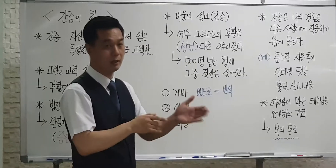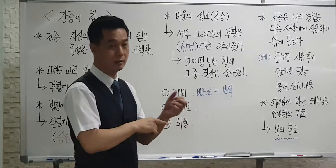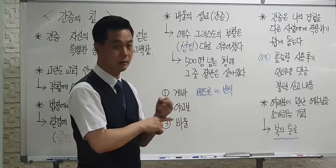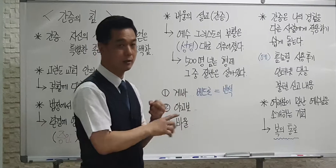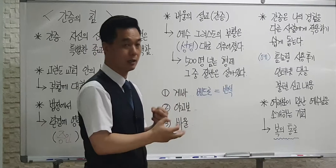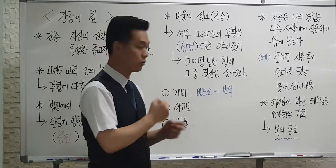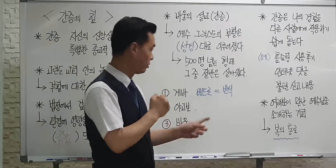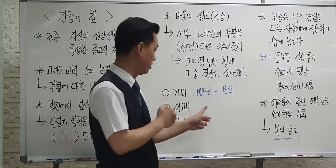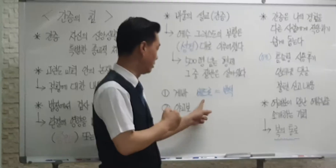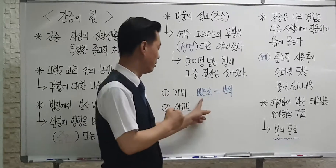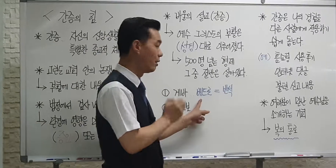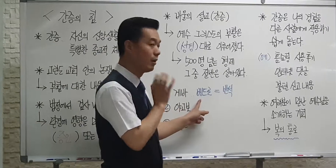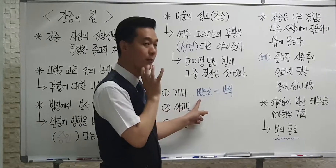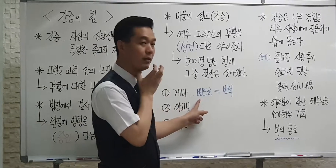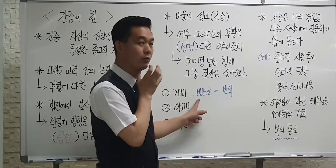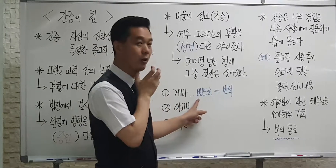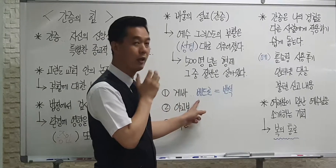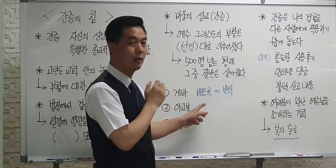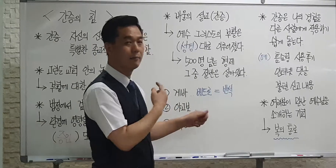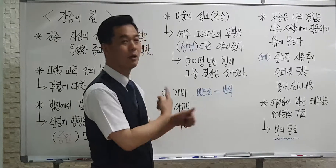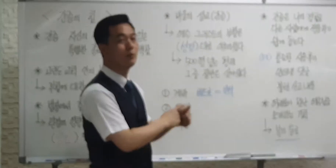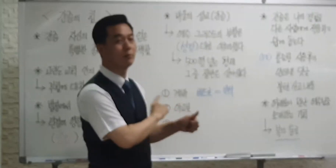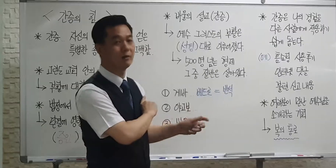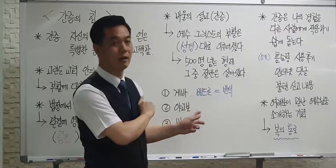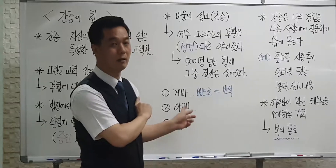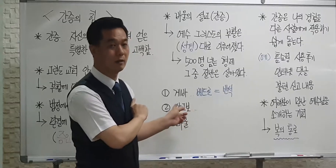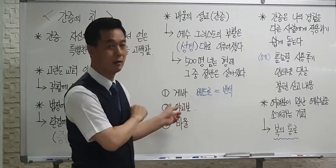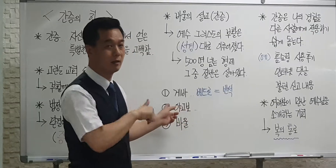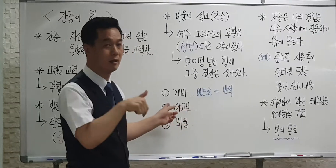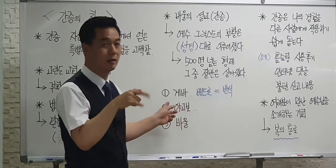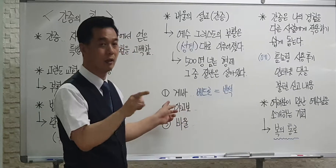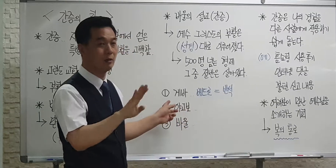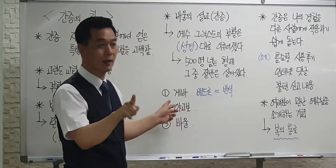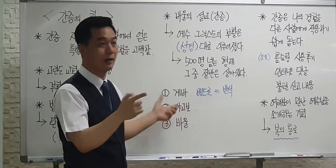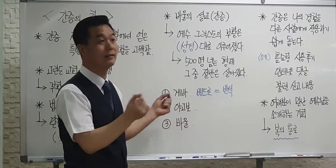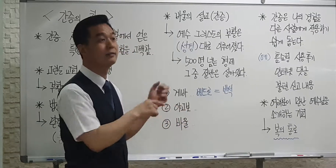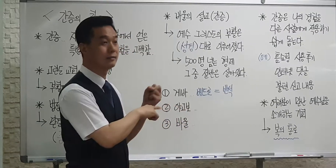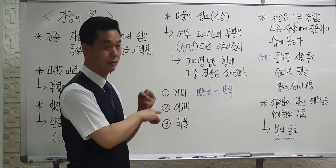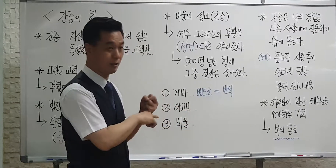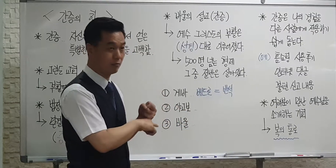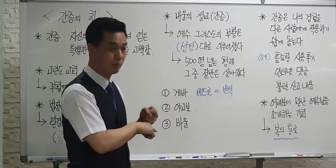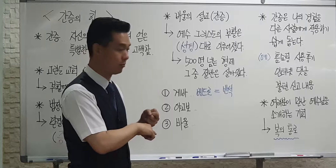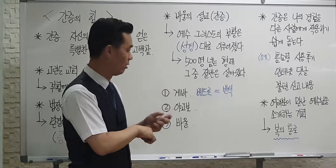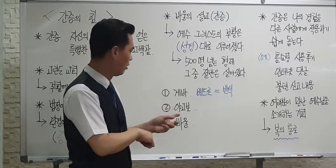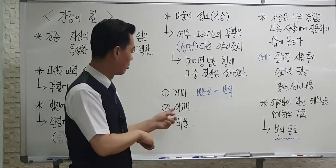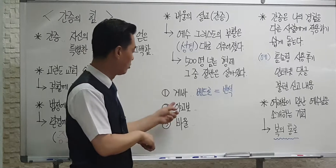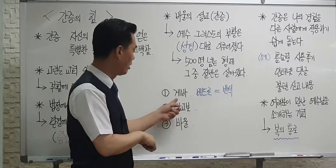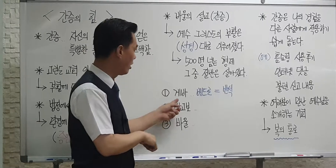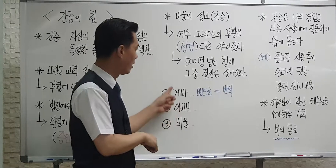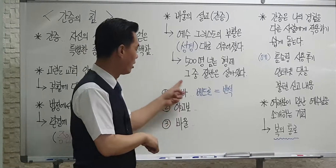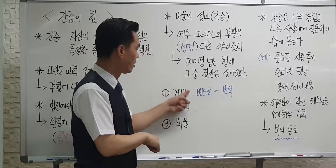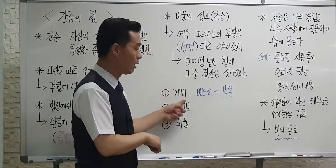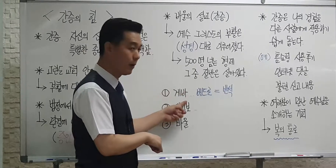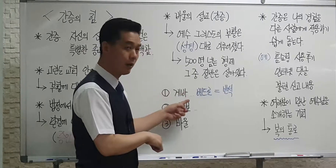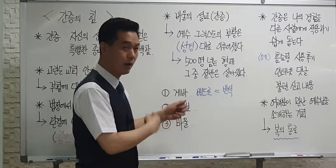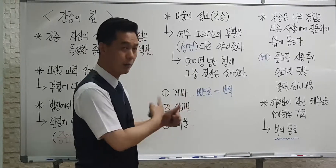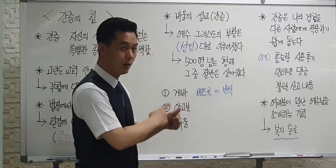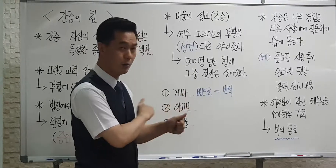반석이라는 뜻을 가지고 있는 베드로의 별명입니다. 게바 같은 뜻이에요. 그런데 게바의